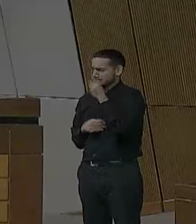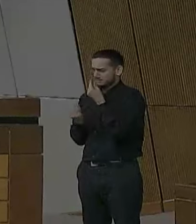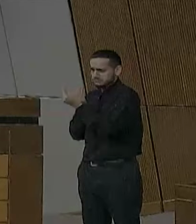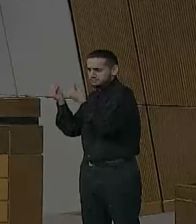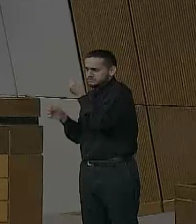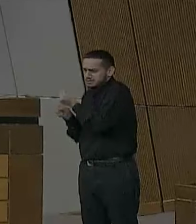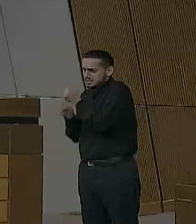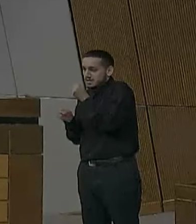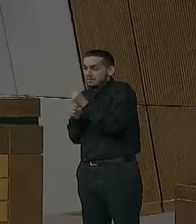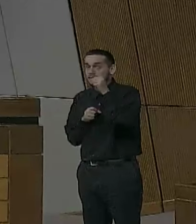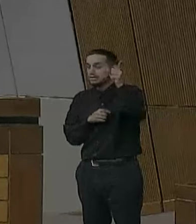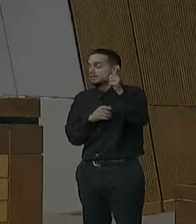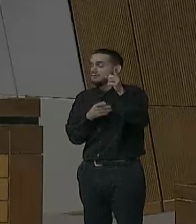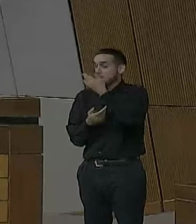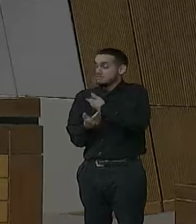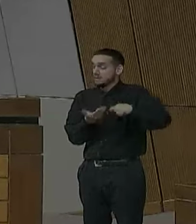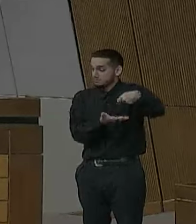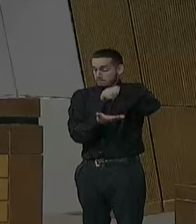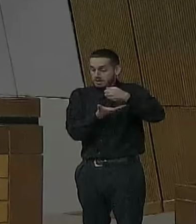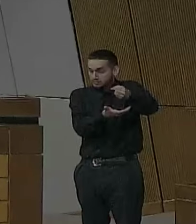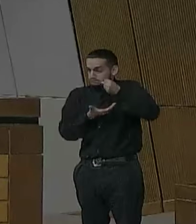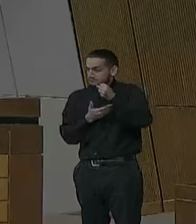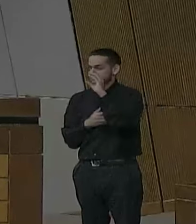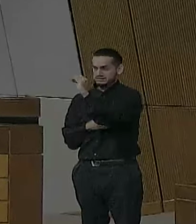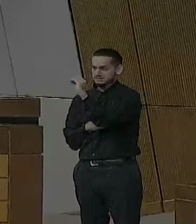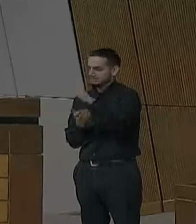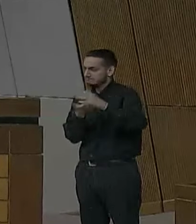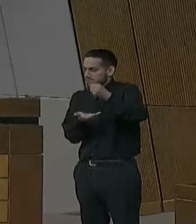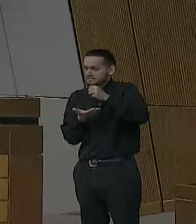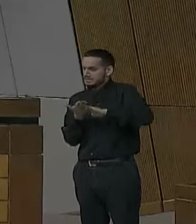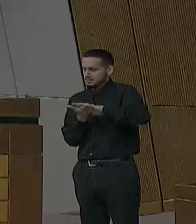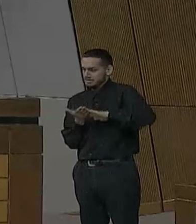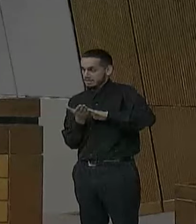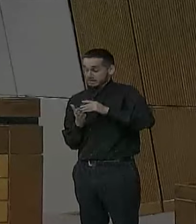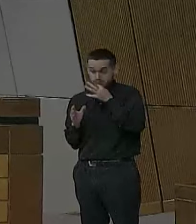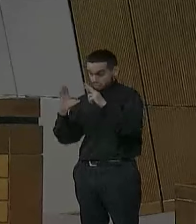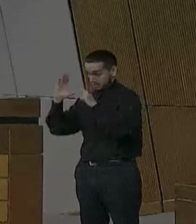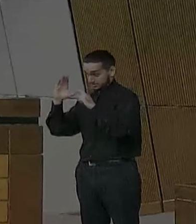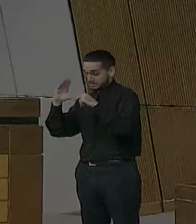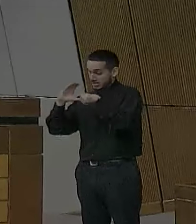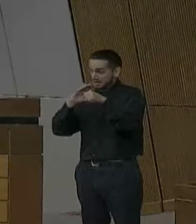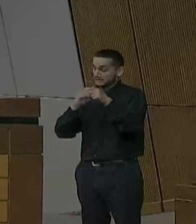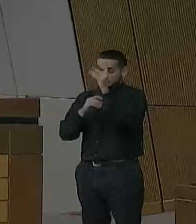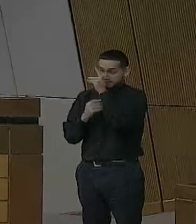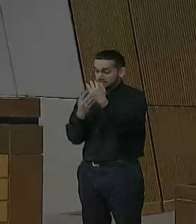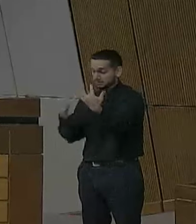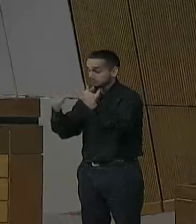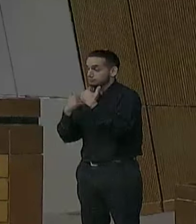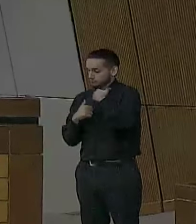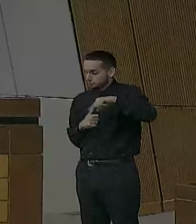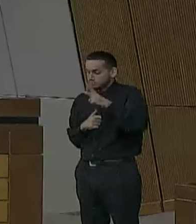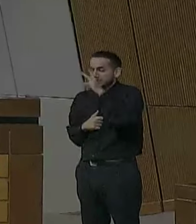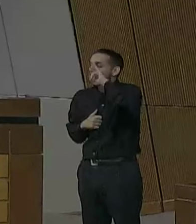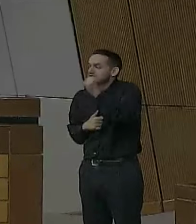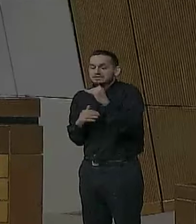que decidieron caminar este camino de la inclusión lo hacen por convicción y creemos firmemente que el